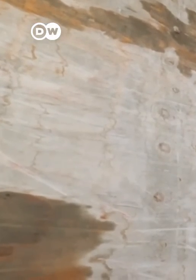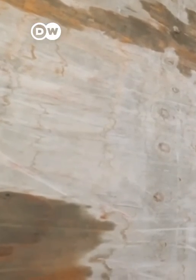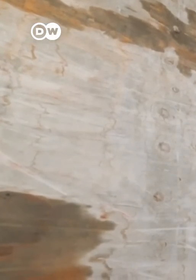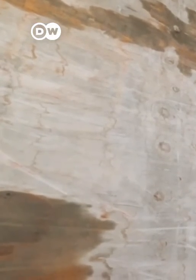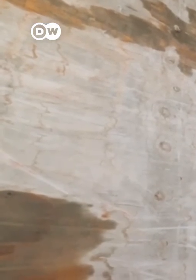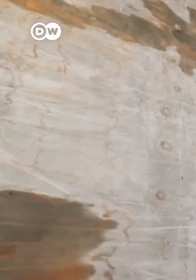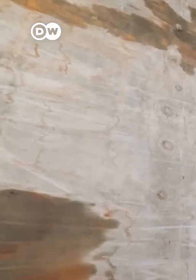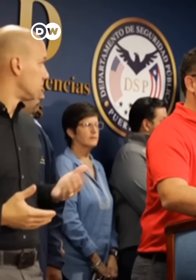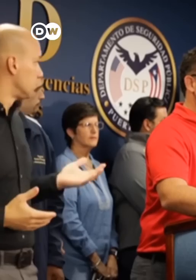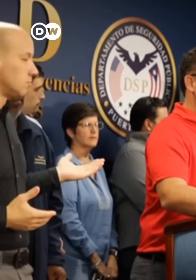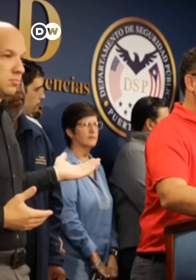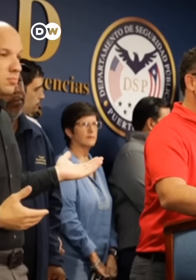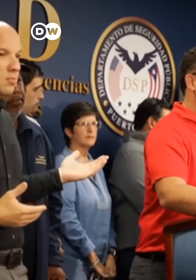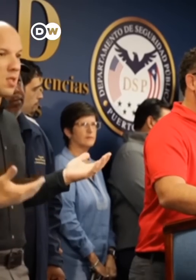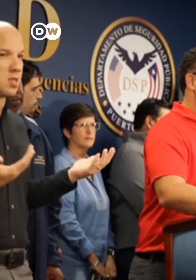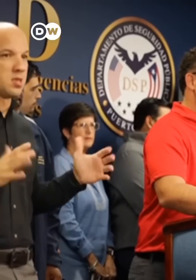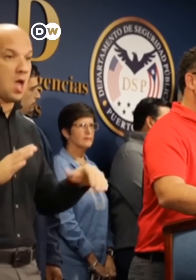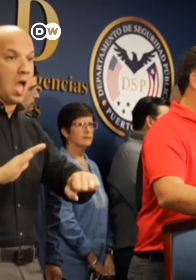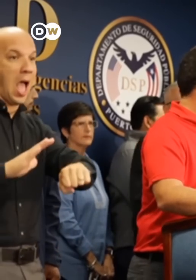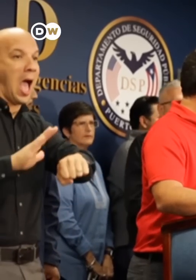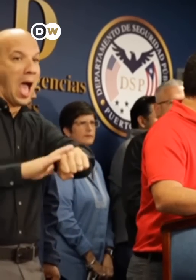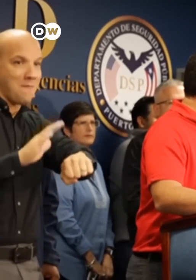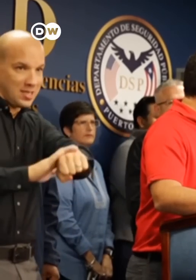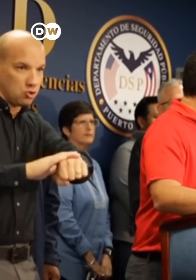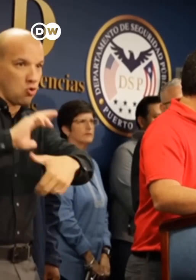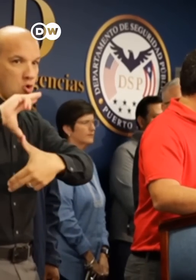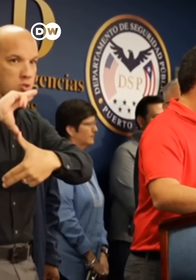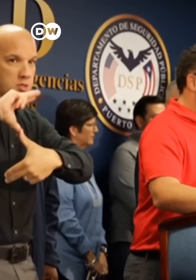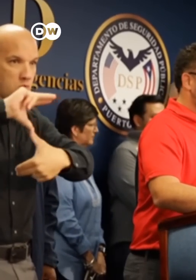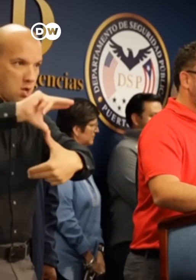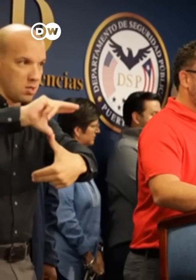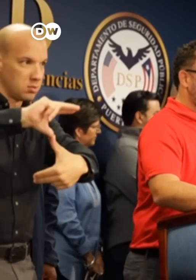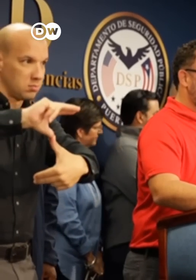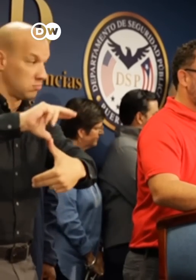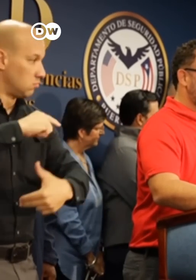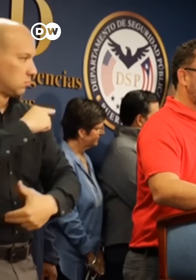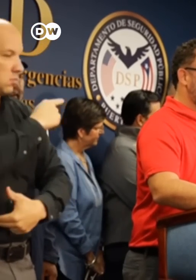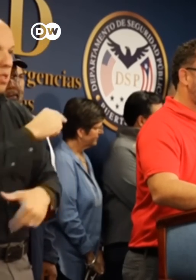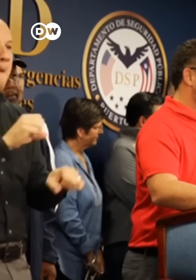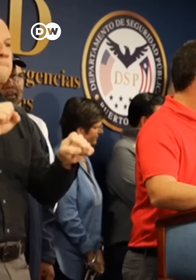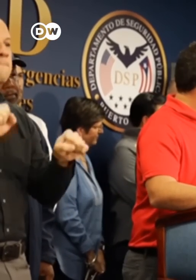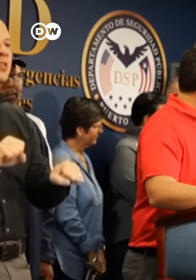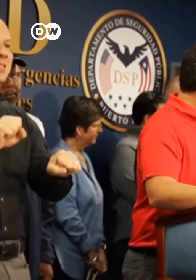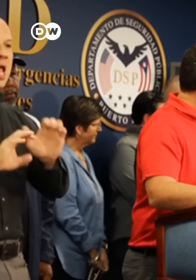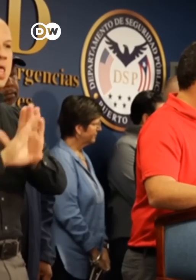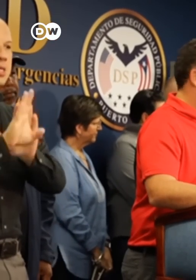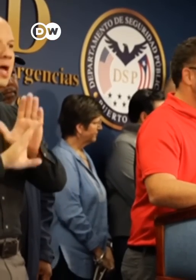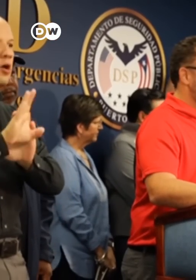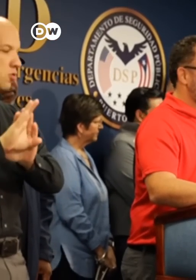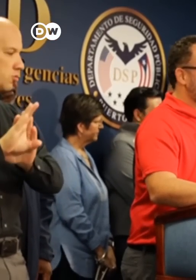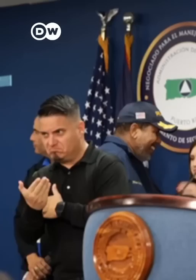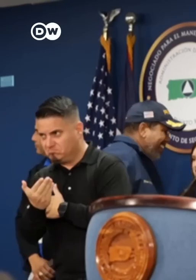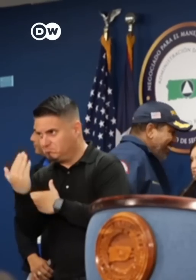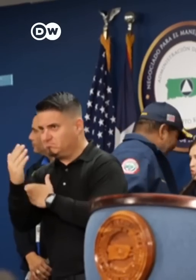tormenta tropical, el gobernador de Puerto Rico, Pedro Pierluisi, declaró el estado de emergencia estatal y ha solicitado el despliegue de la